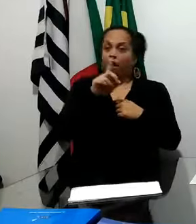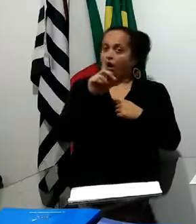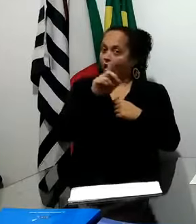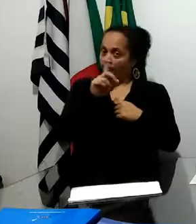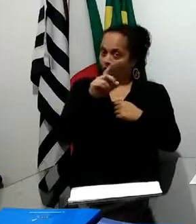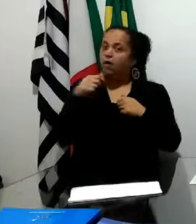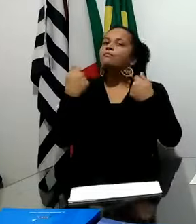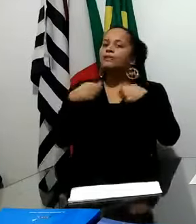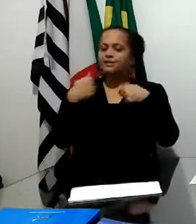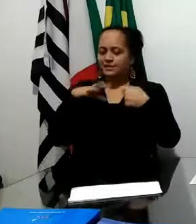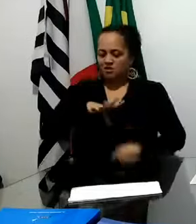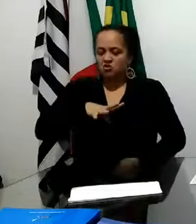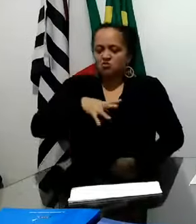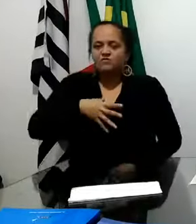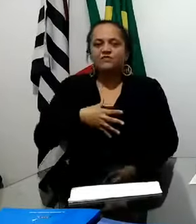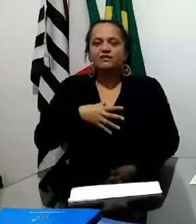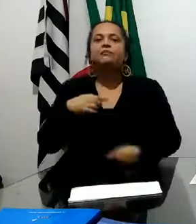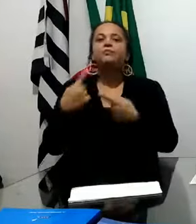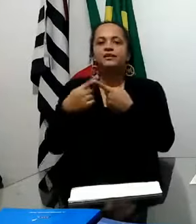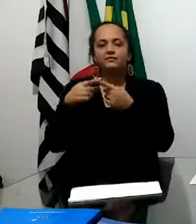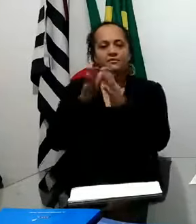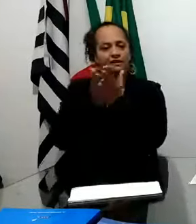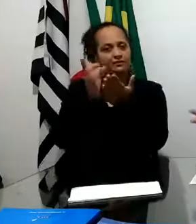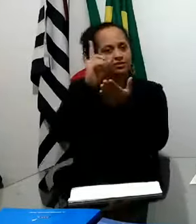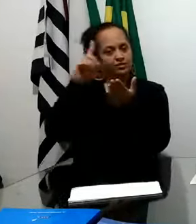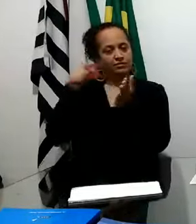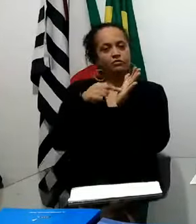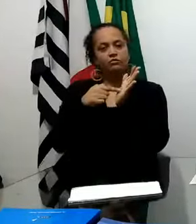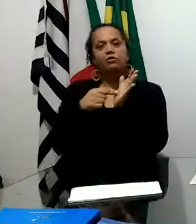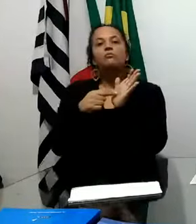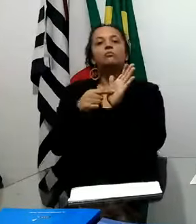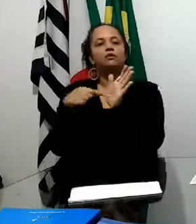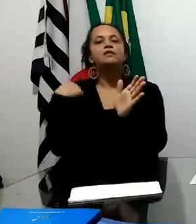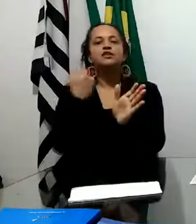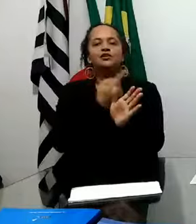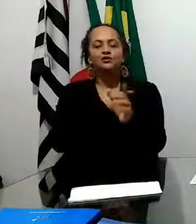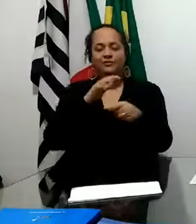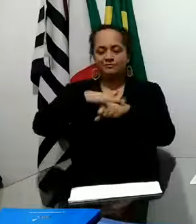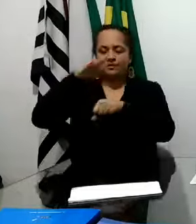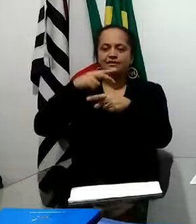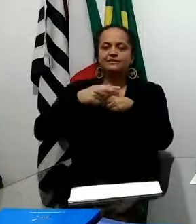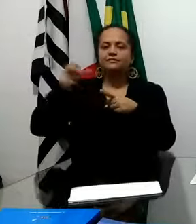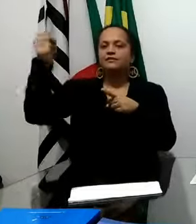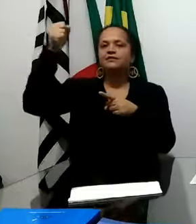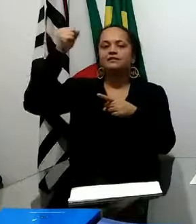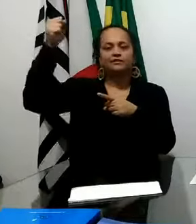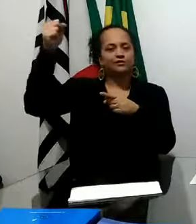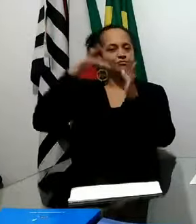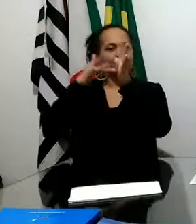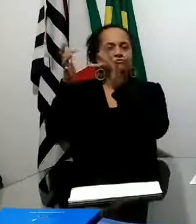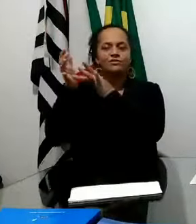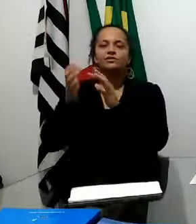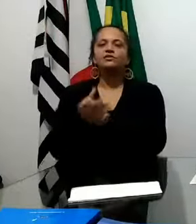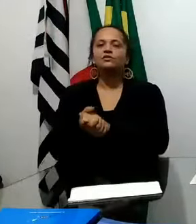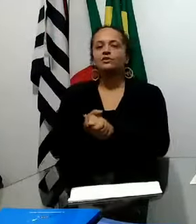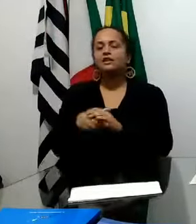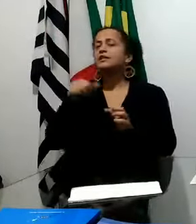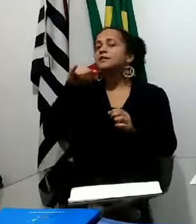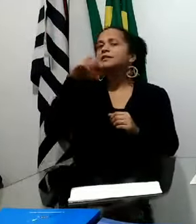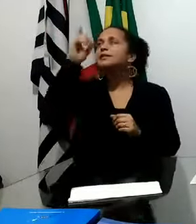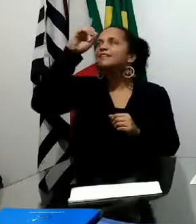diz que nós somos mais que vencedores em Cristo Jesus. Maior é o Espírito Santo que habita em nós do que aquele que está no mundo. Se Deus é por nós, quem